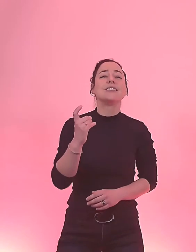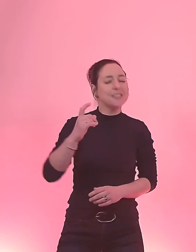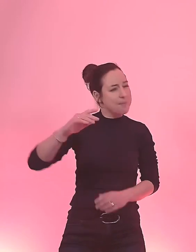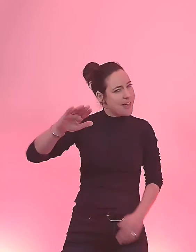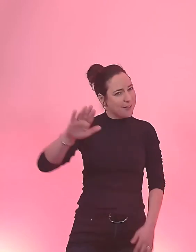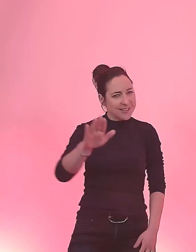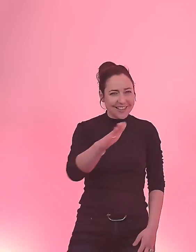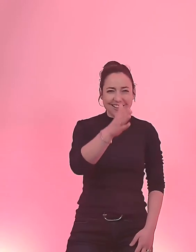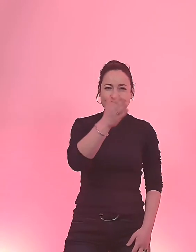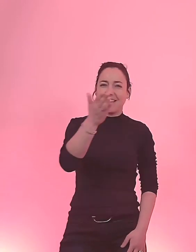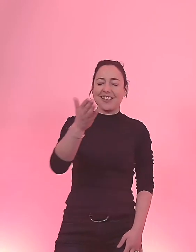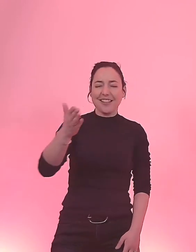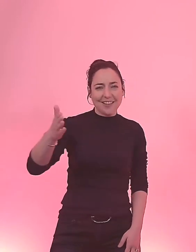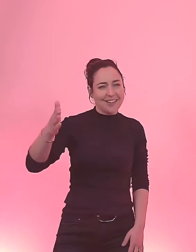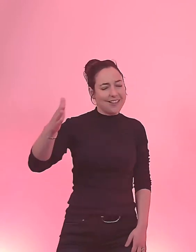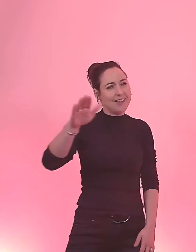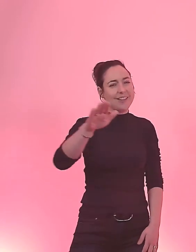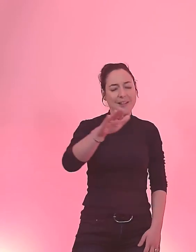melody